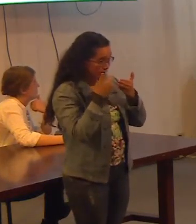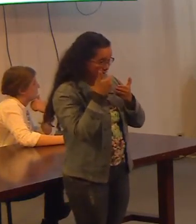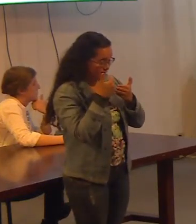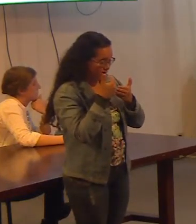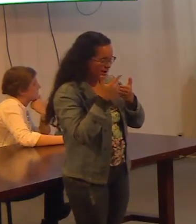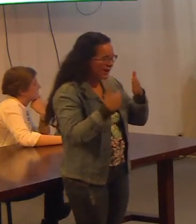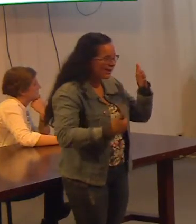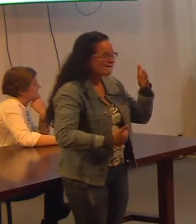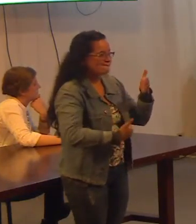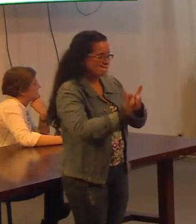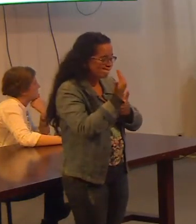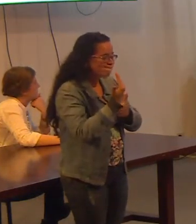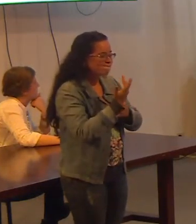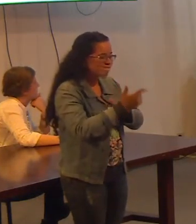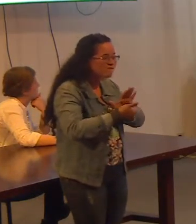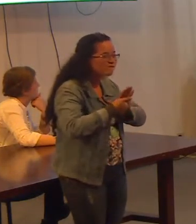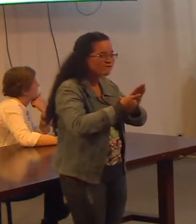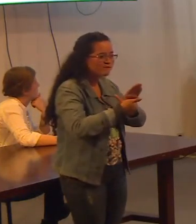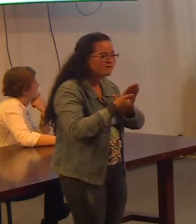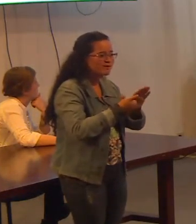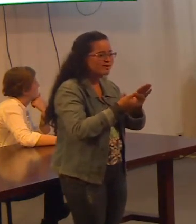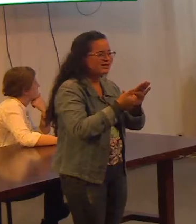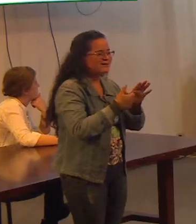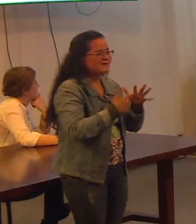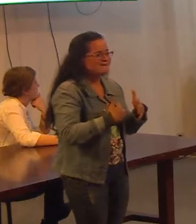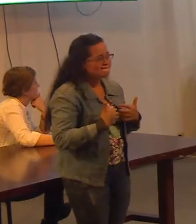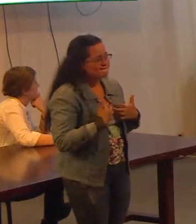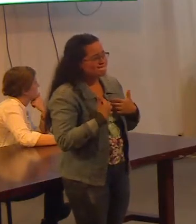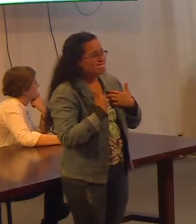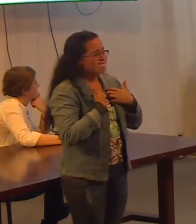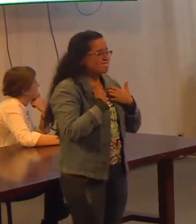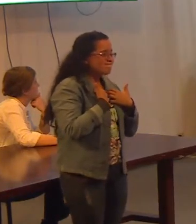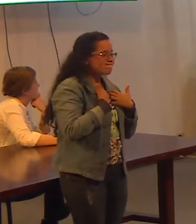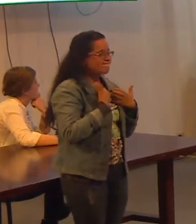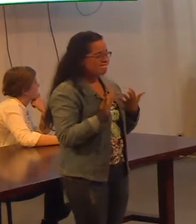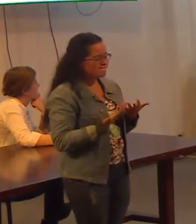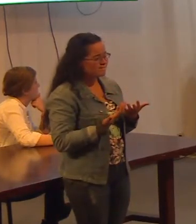En este análisis empezaron a sobresalir diferentes temores,